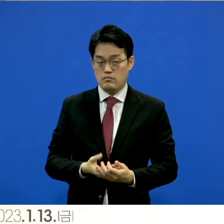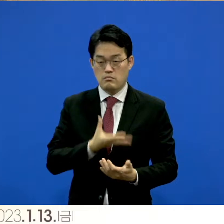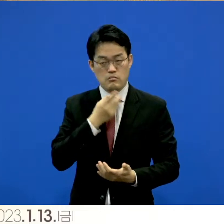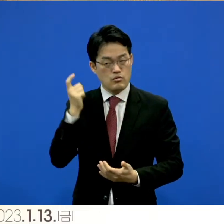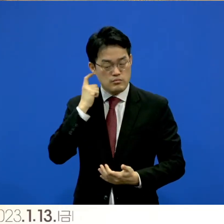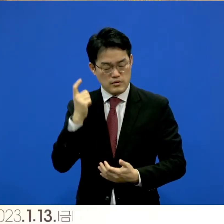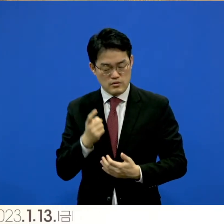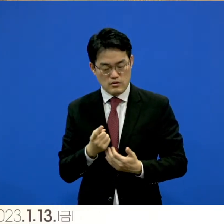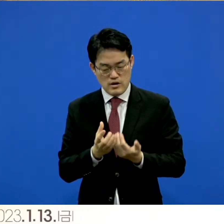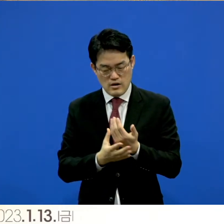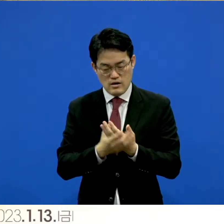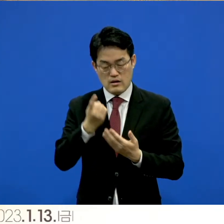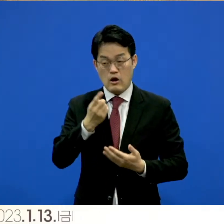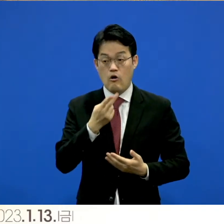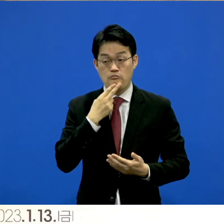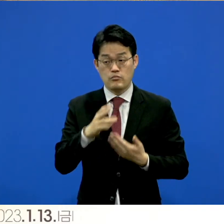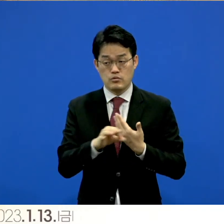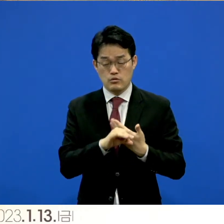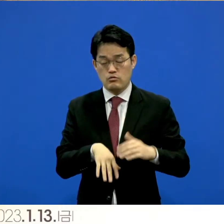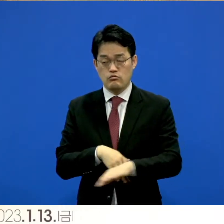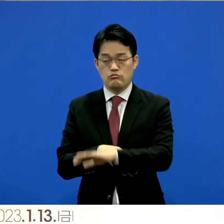본성은 율법주의로 가게 돼 있어요.